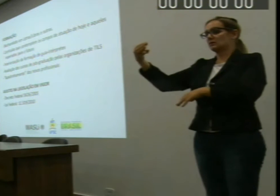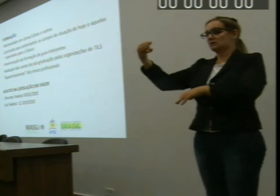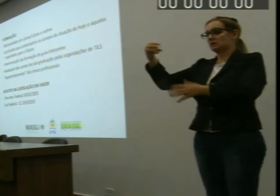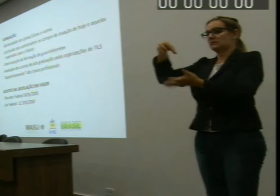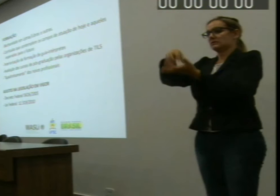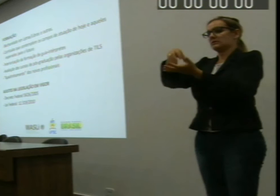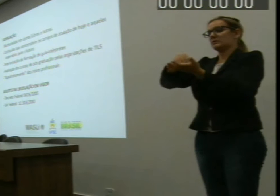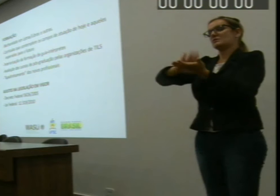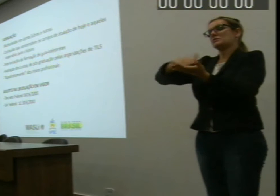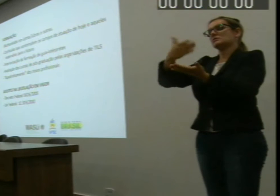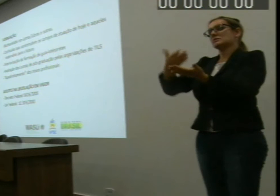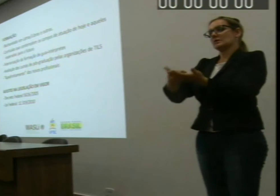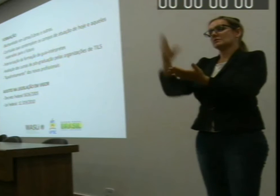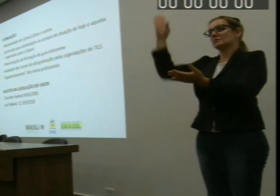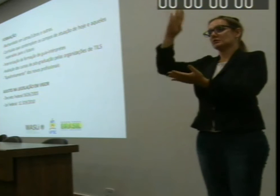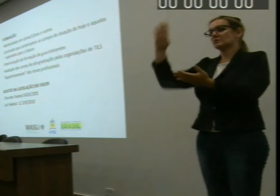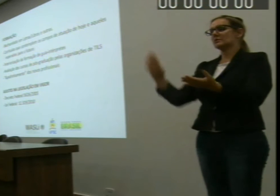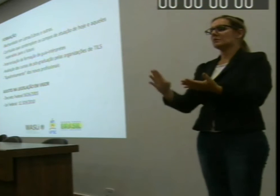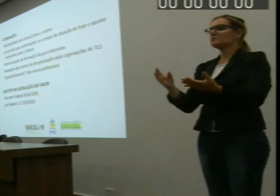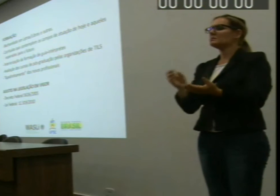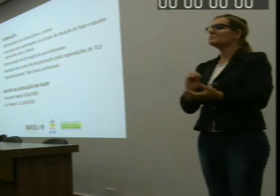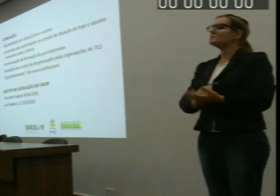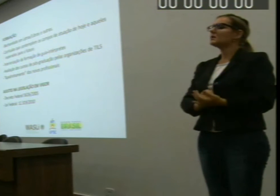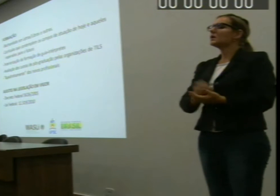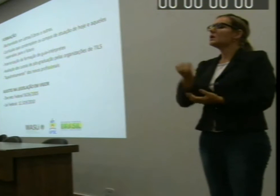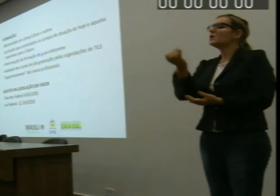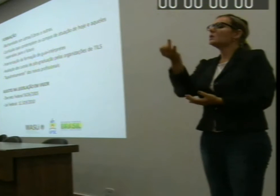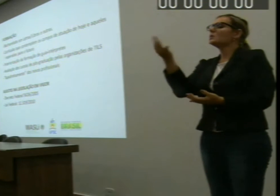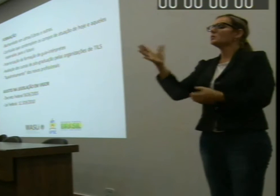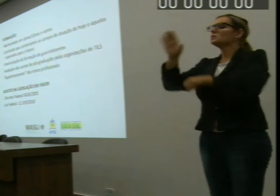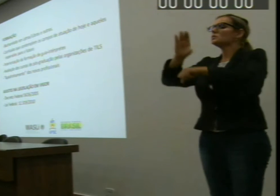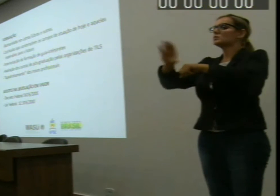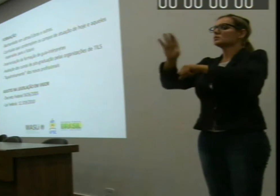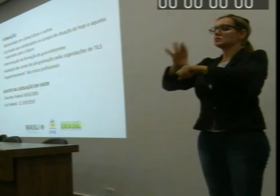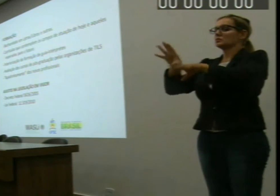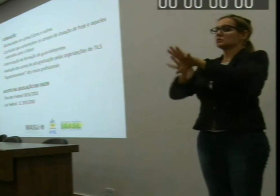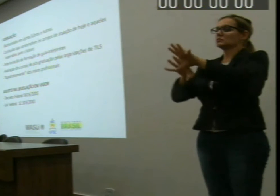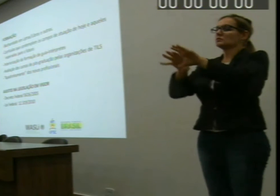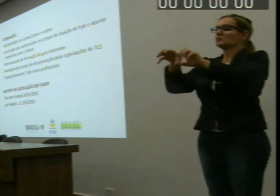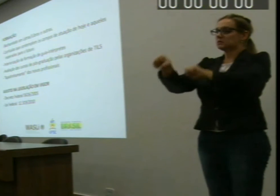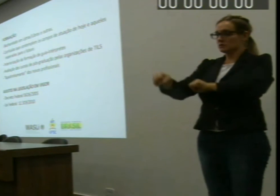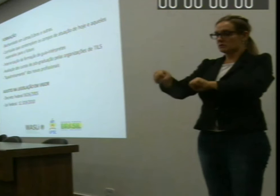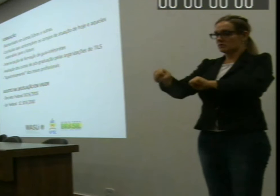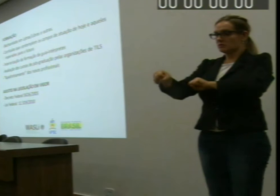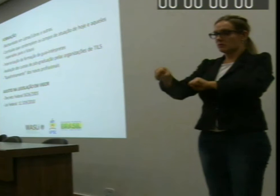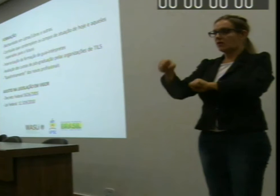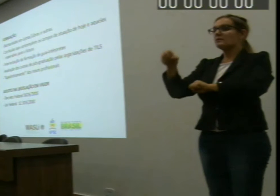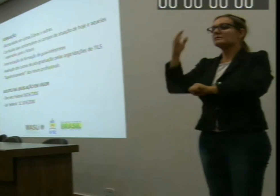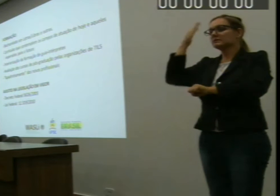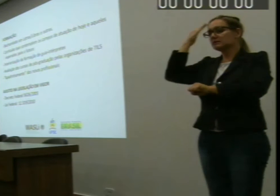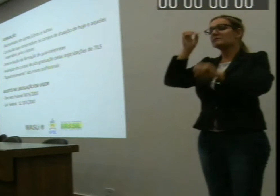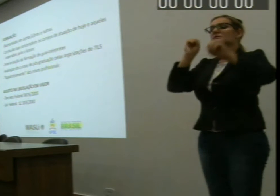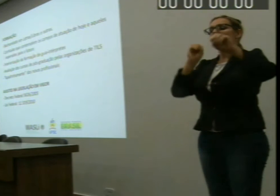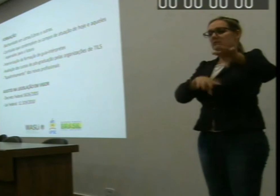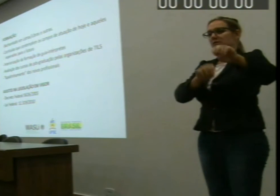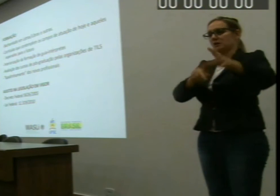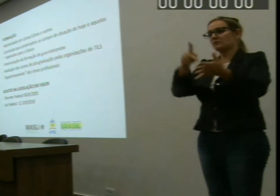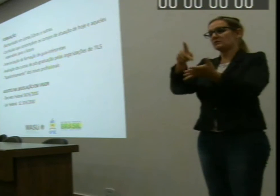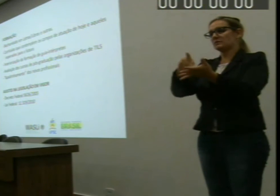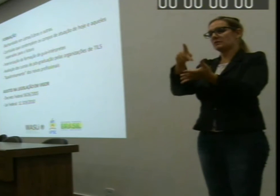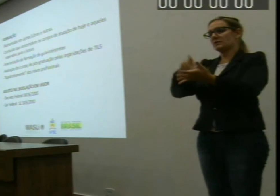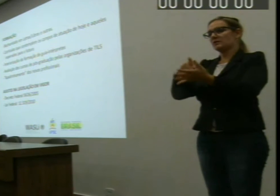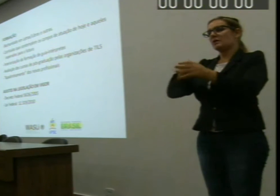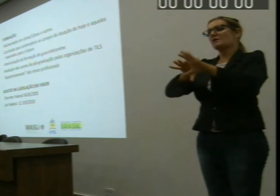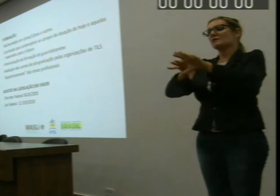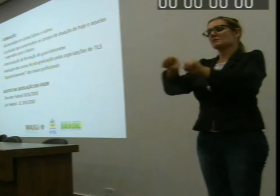ano que vem e Quantos cursos de Formação contemplam a atuação Comunitária tem um currículo que